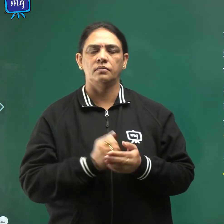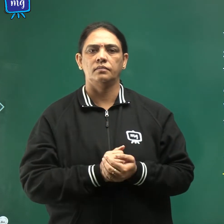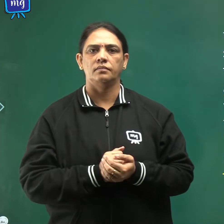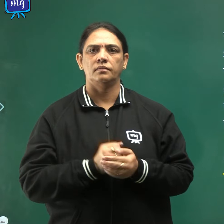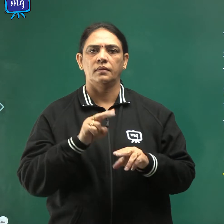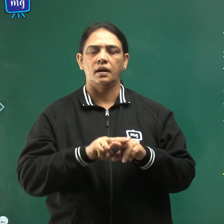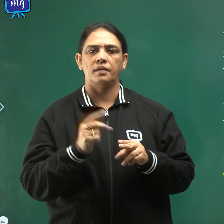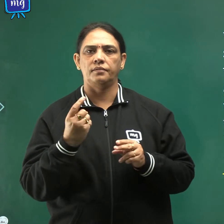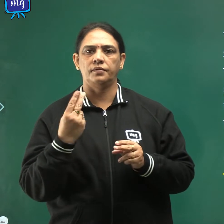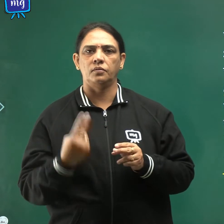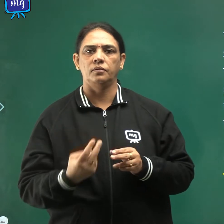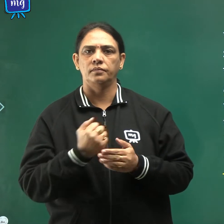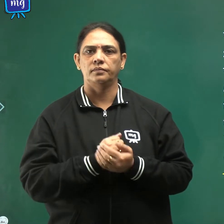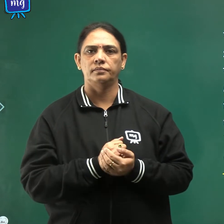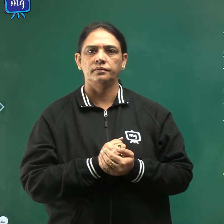F2